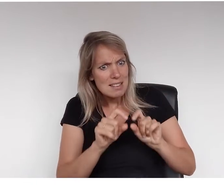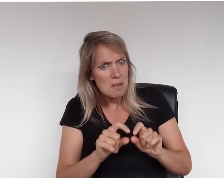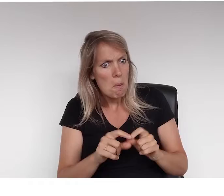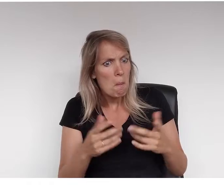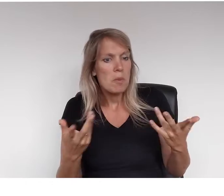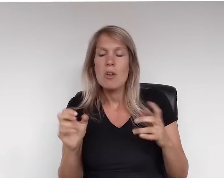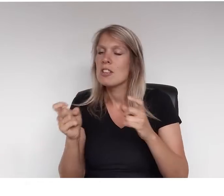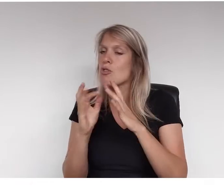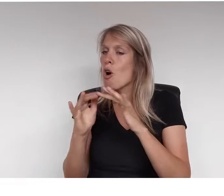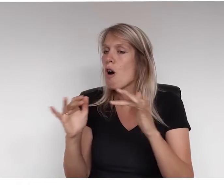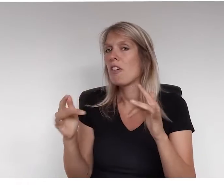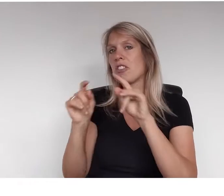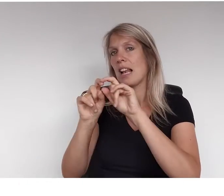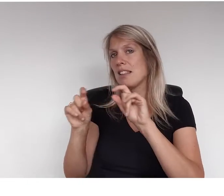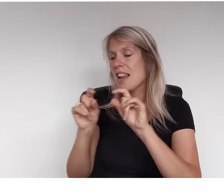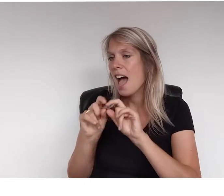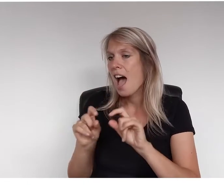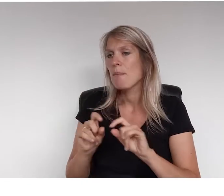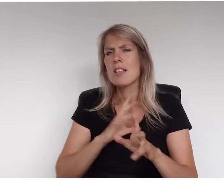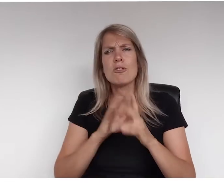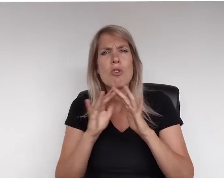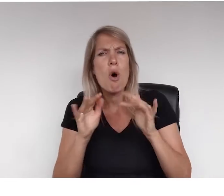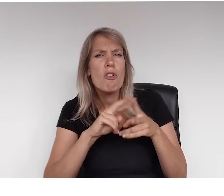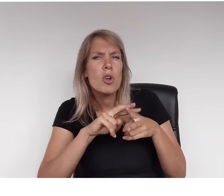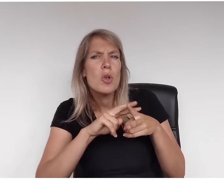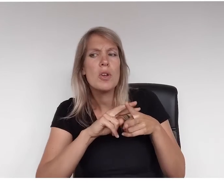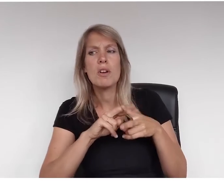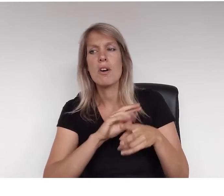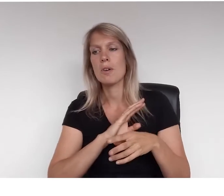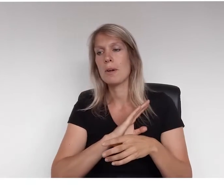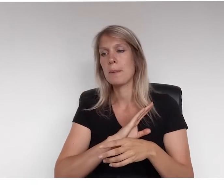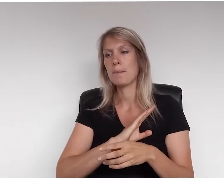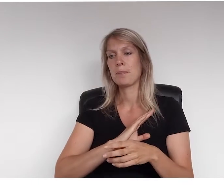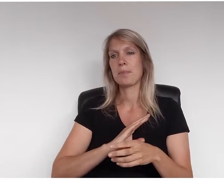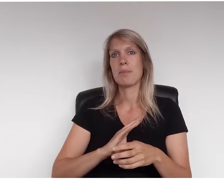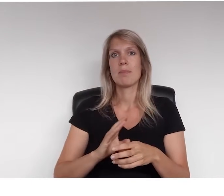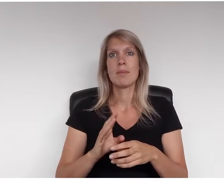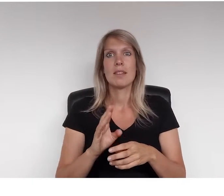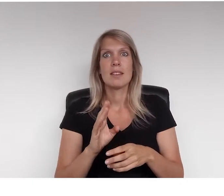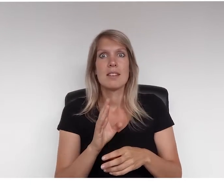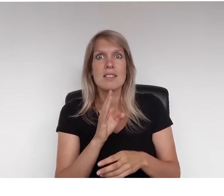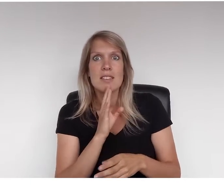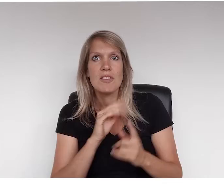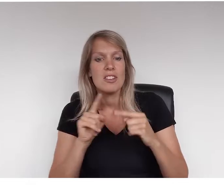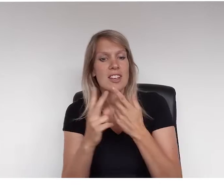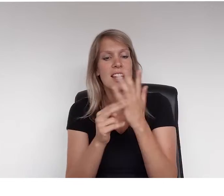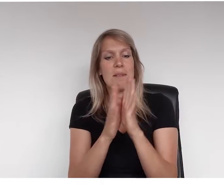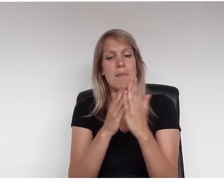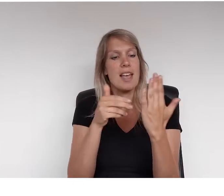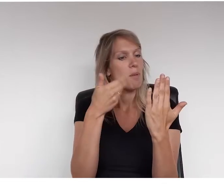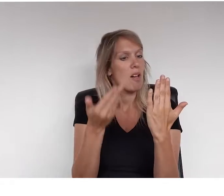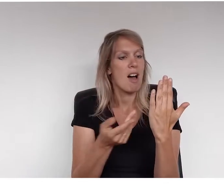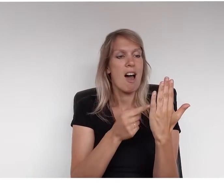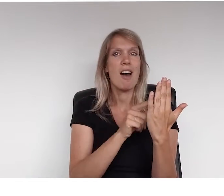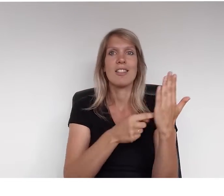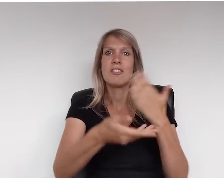niet. Heel veel verschillende namen, denk ik. En zoveel kleuren ook. Oh, wauw. Zelfs als je geen Bijbel had,